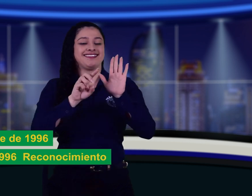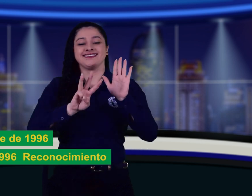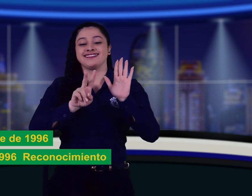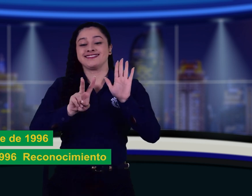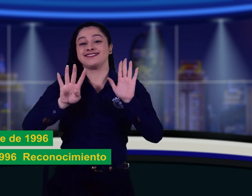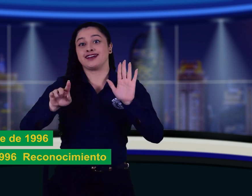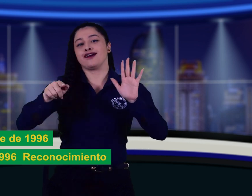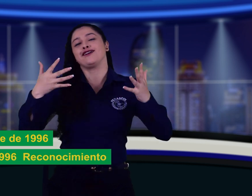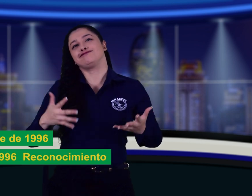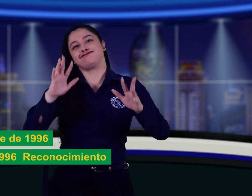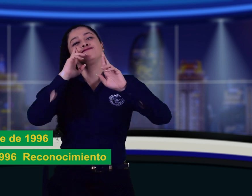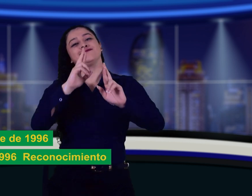octubre de 1996